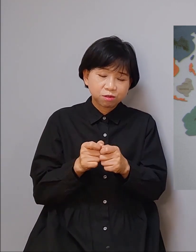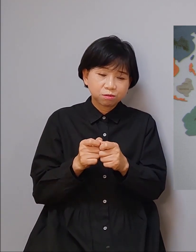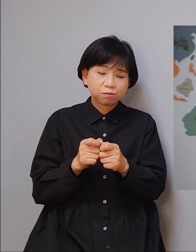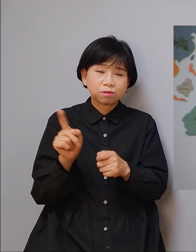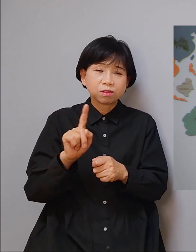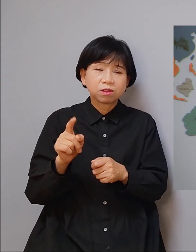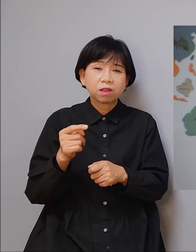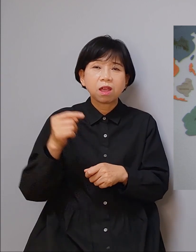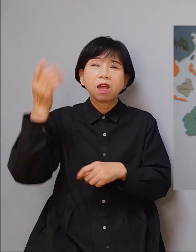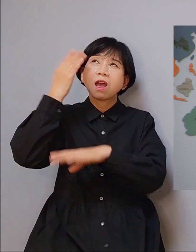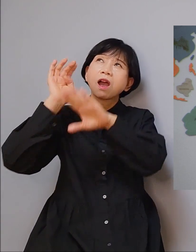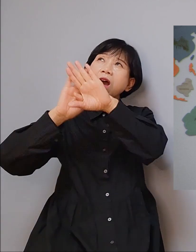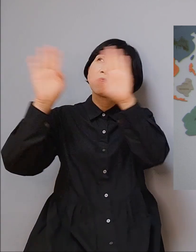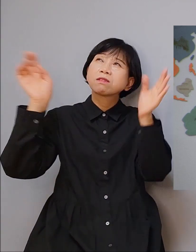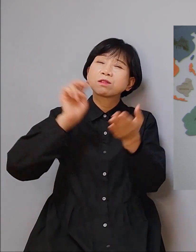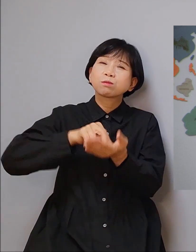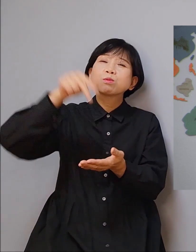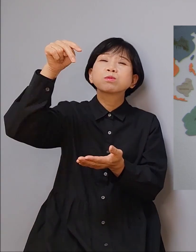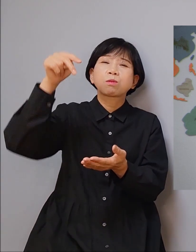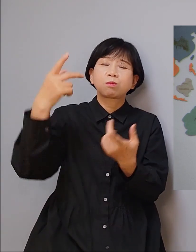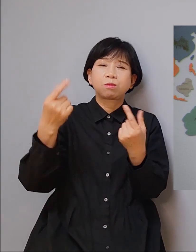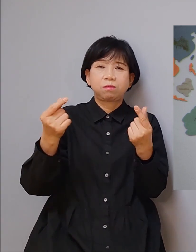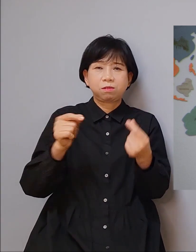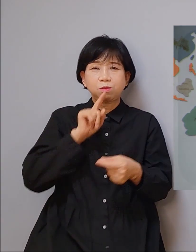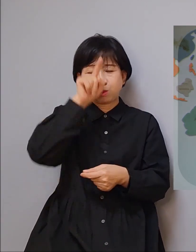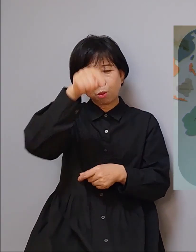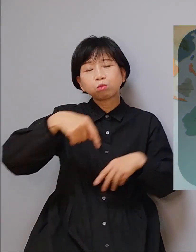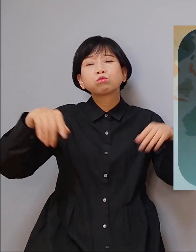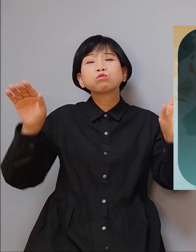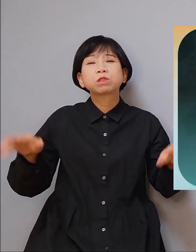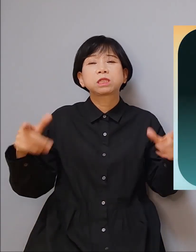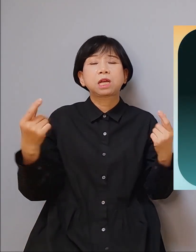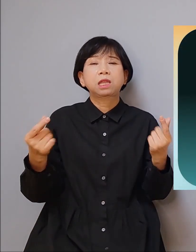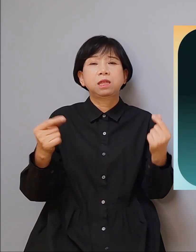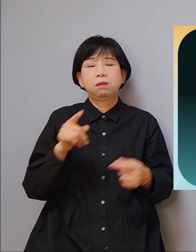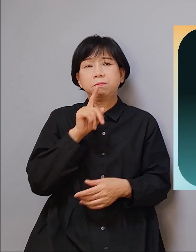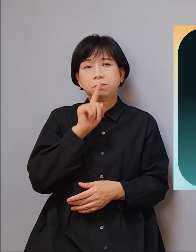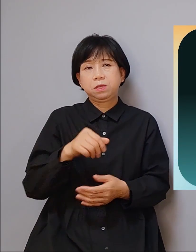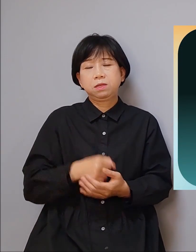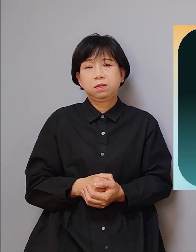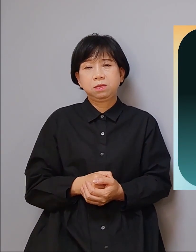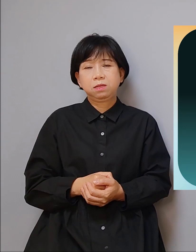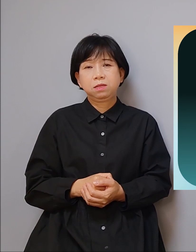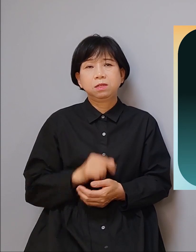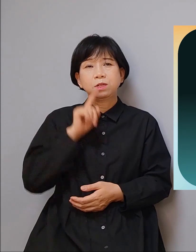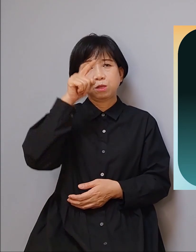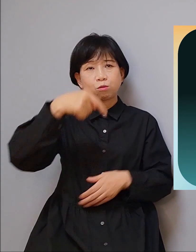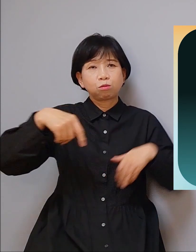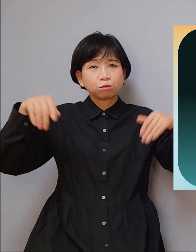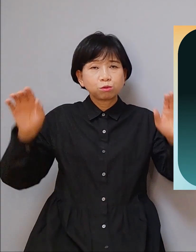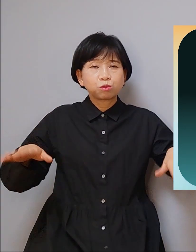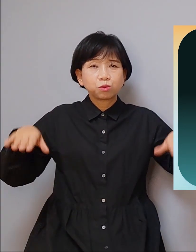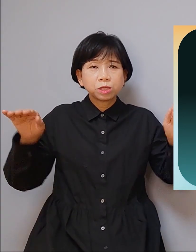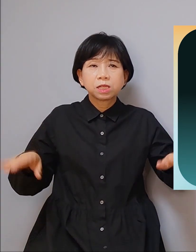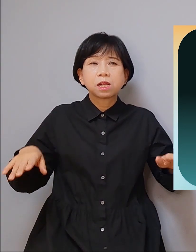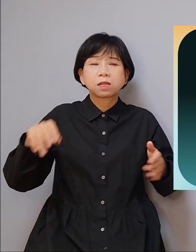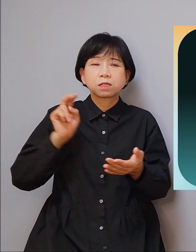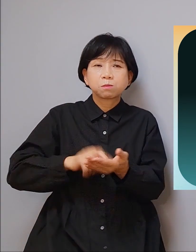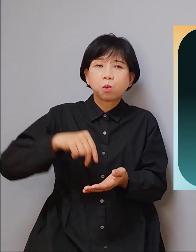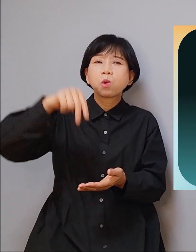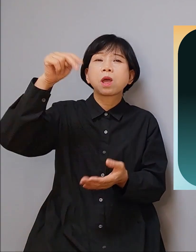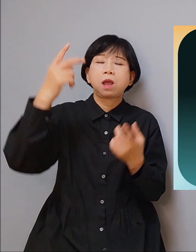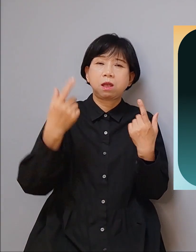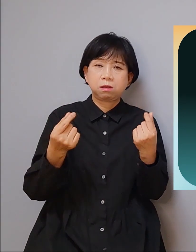높이 솟아오르는 독수리 같게 됩니다. 31절 볼까요? 독수리가 날개치며